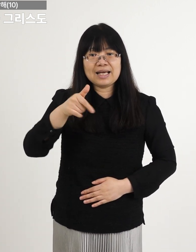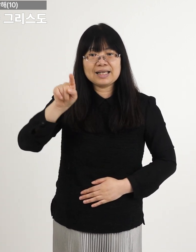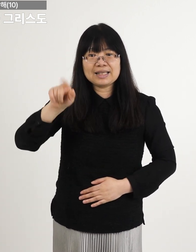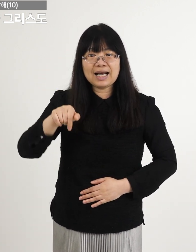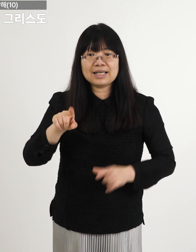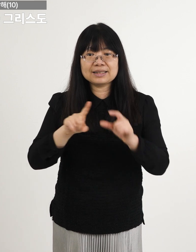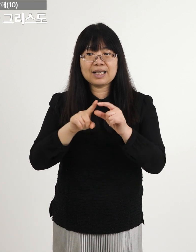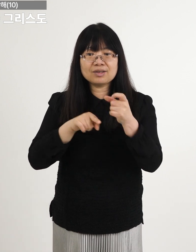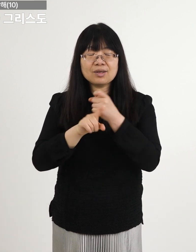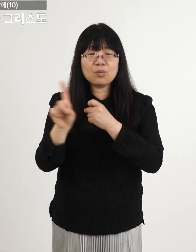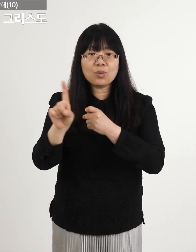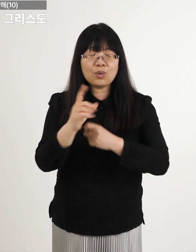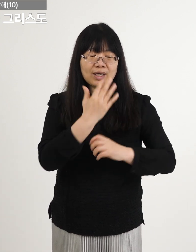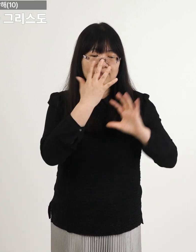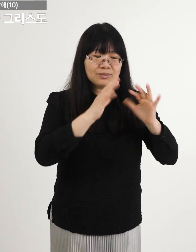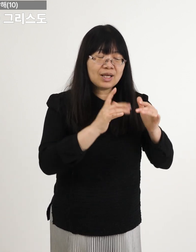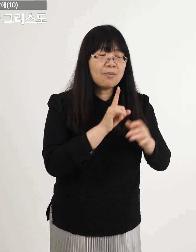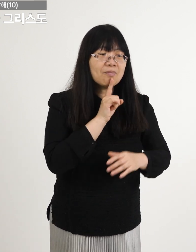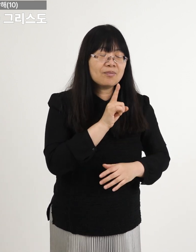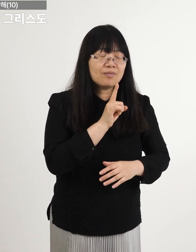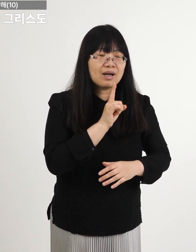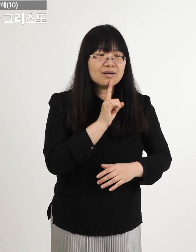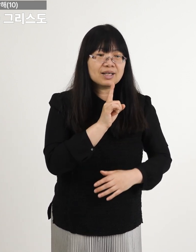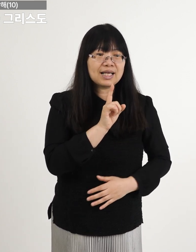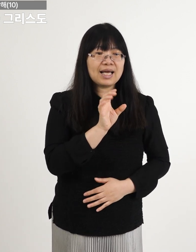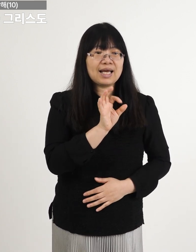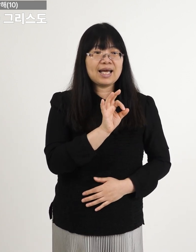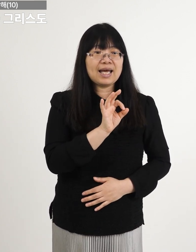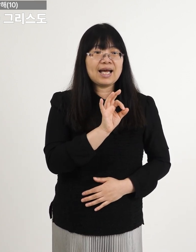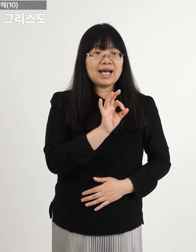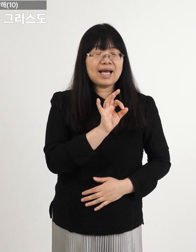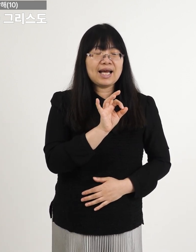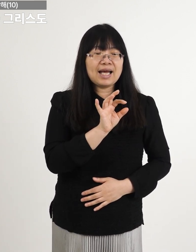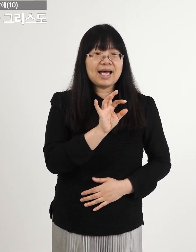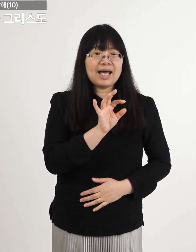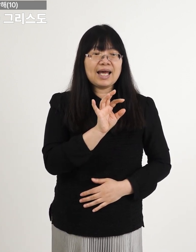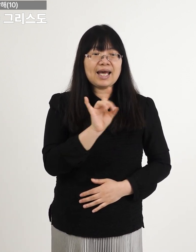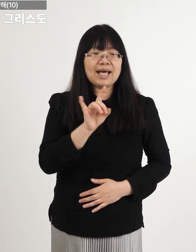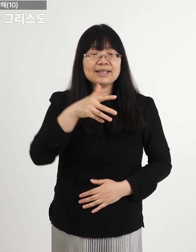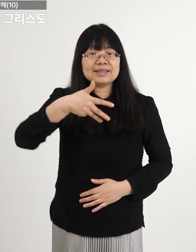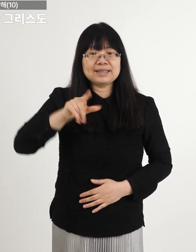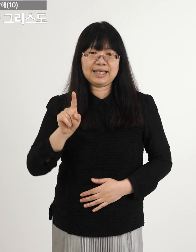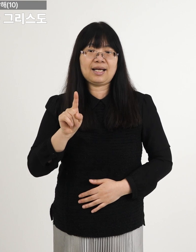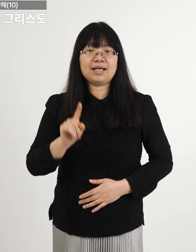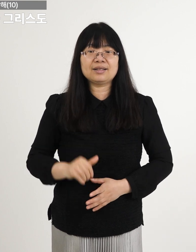말에는 에차라고 되어 있습니다. 이 에차라는 말은